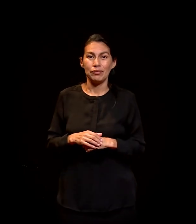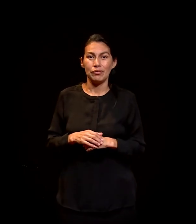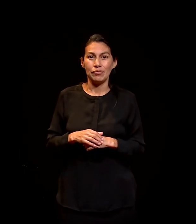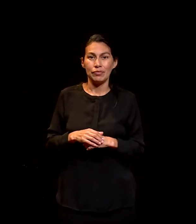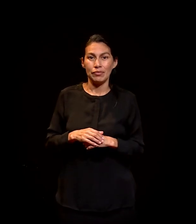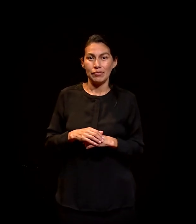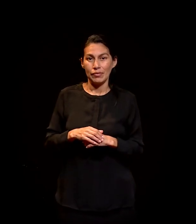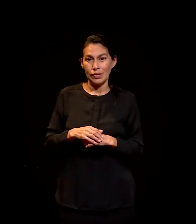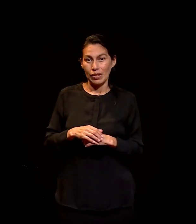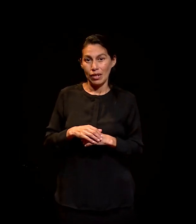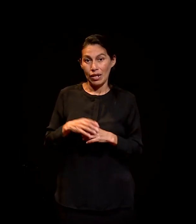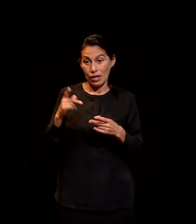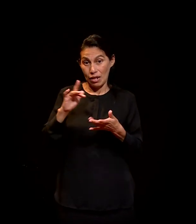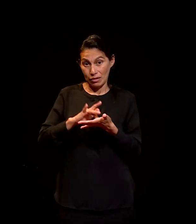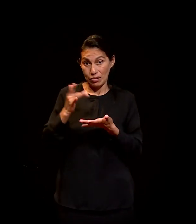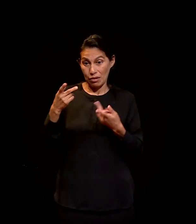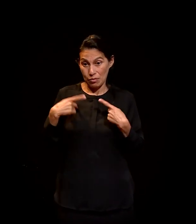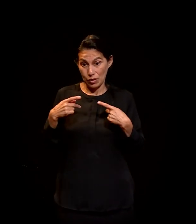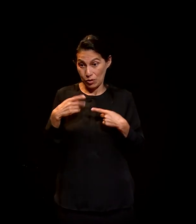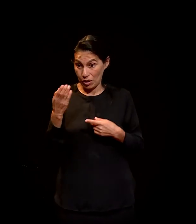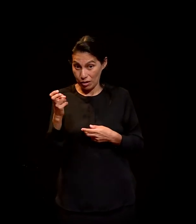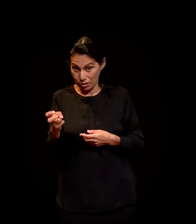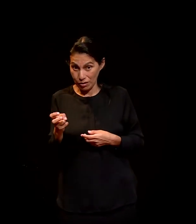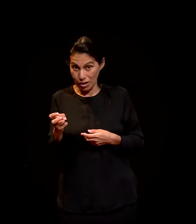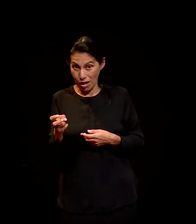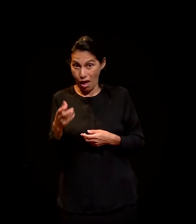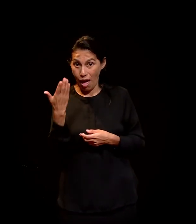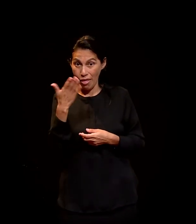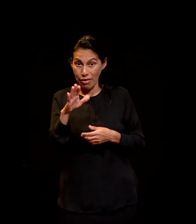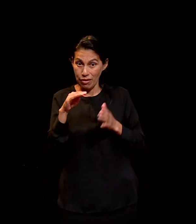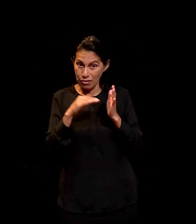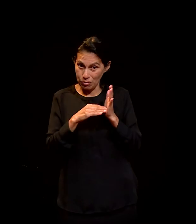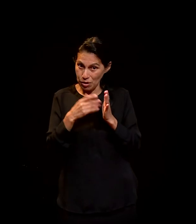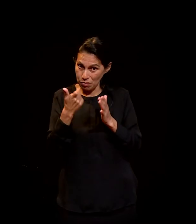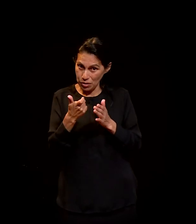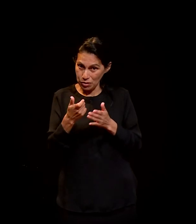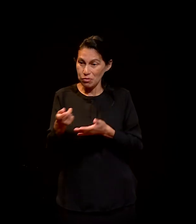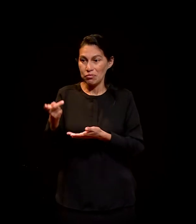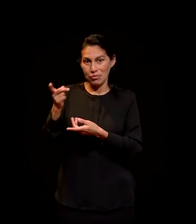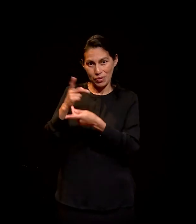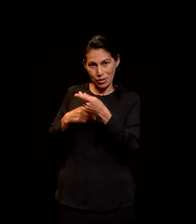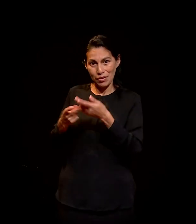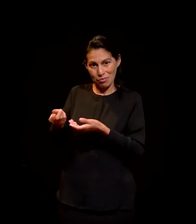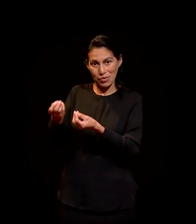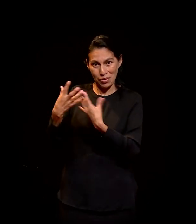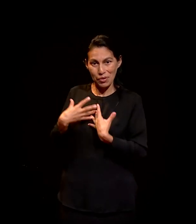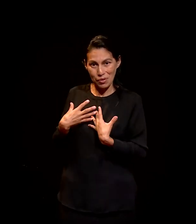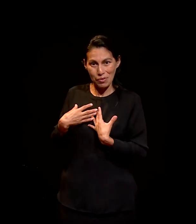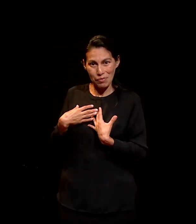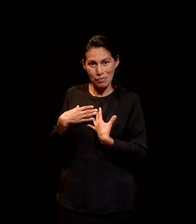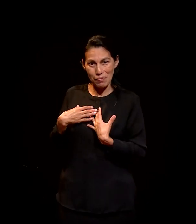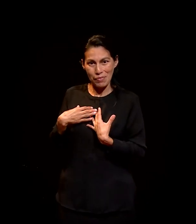a través de esta persona diez mil pesos que sirvieron para mi colegiatura